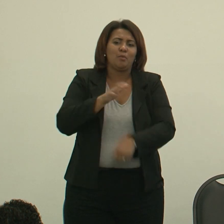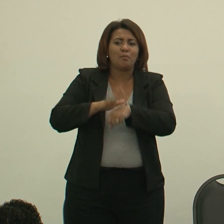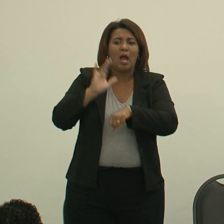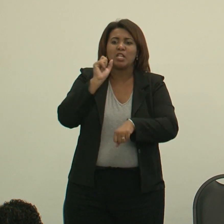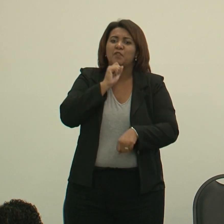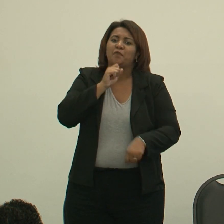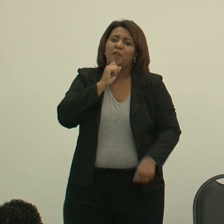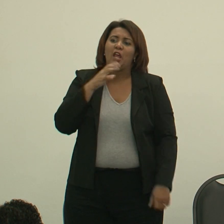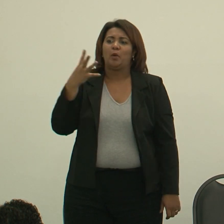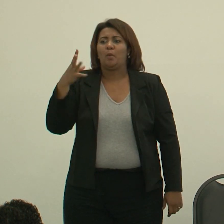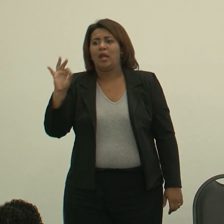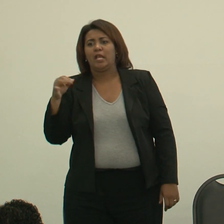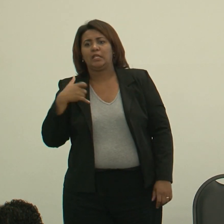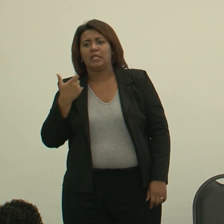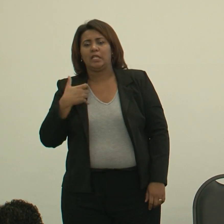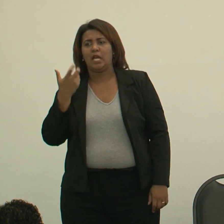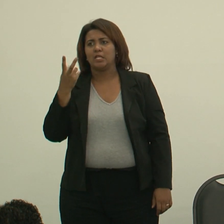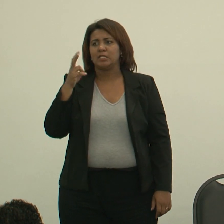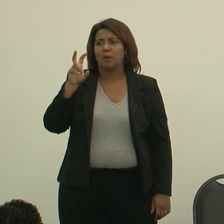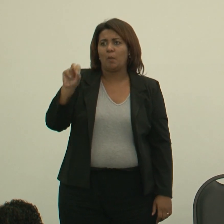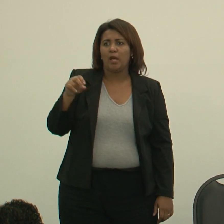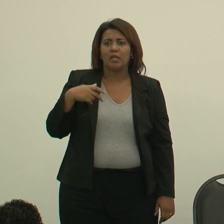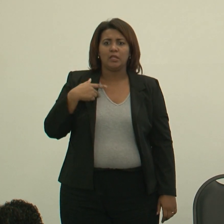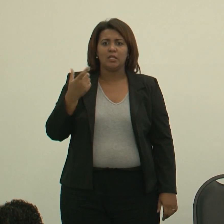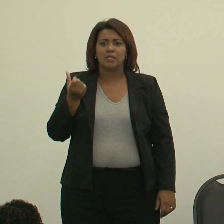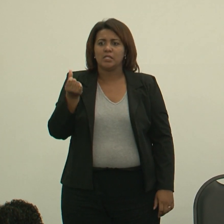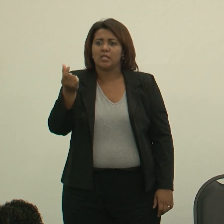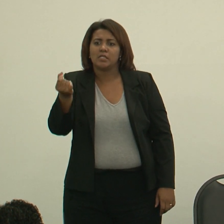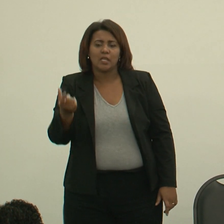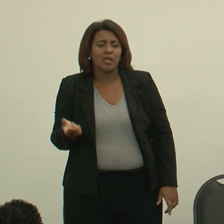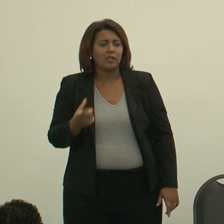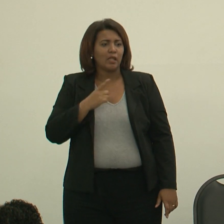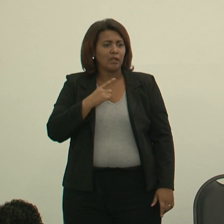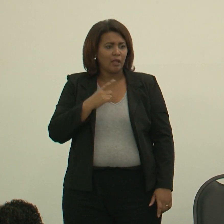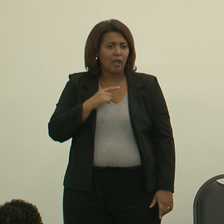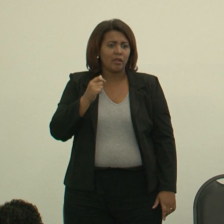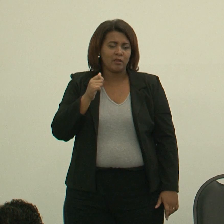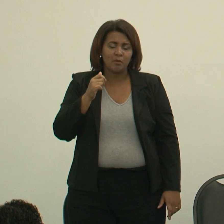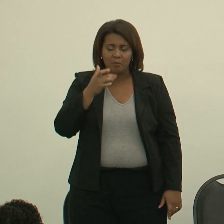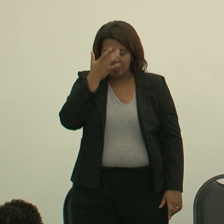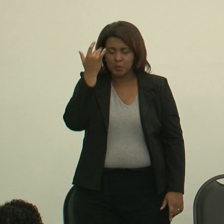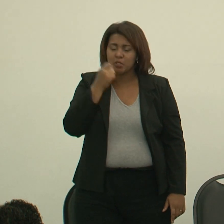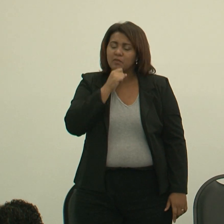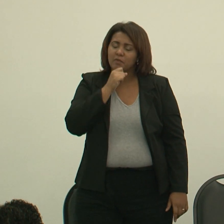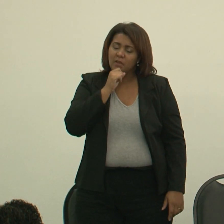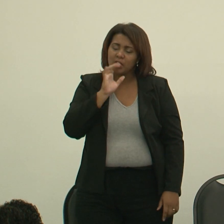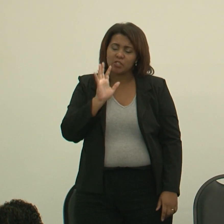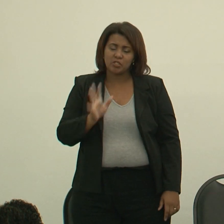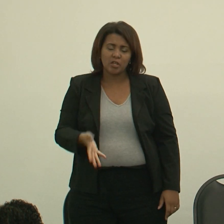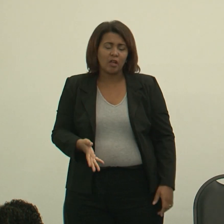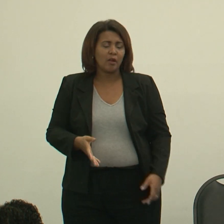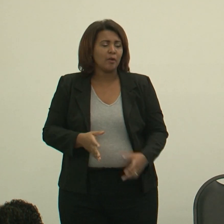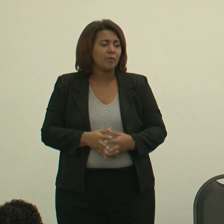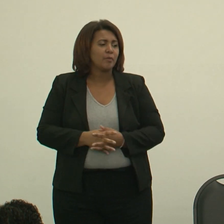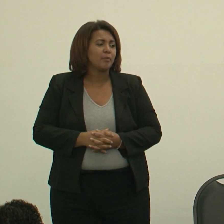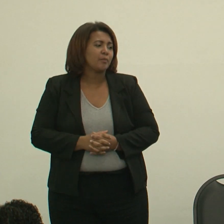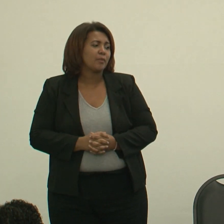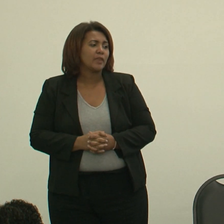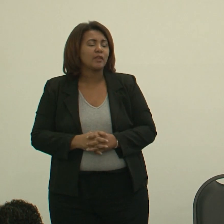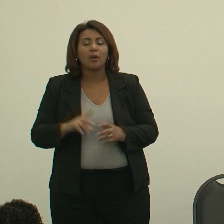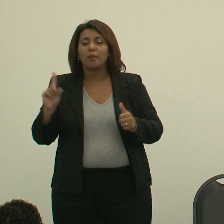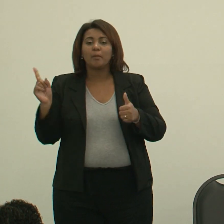tem 40, 50, 60 anos, tem até uma senhora como aluna minha. Então, a primeira questão que a